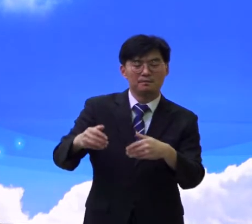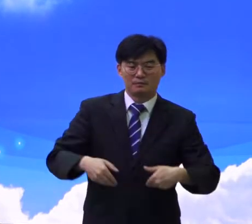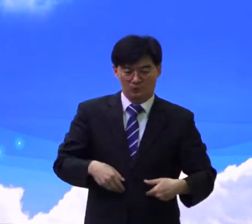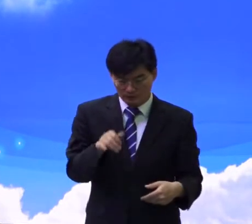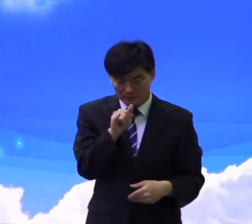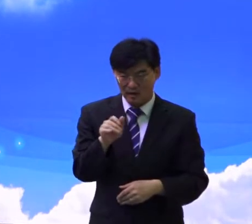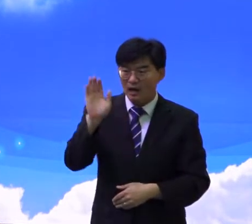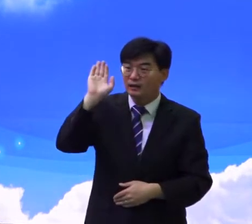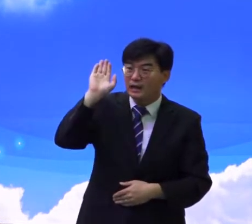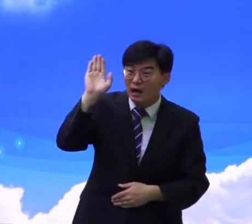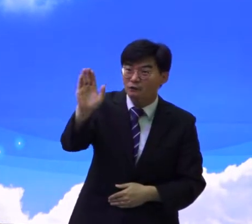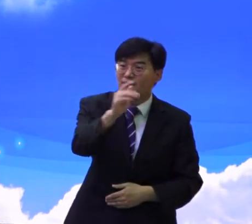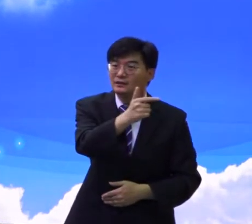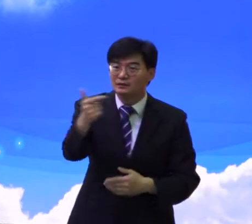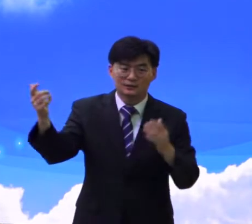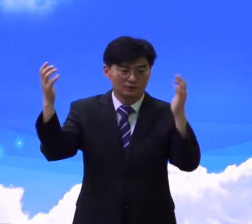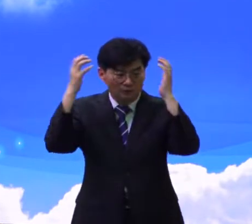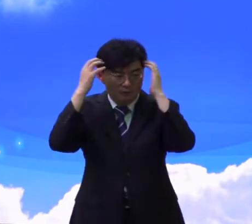펼쳐질 것입니다.